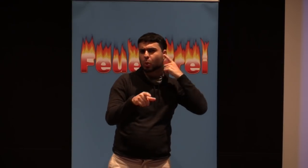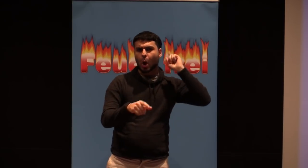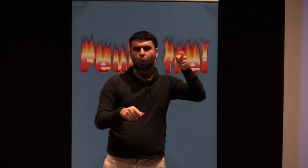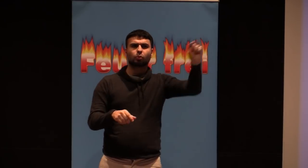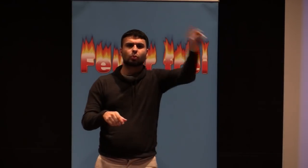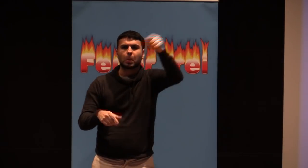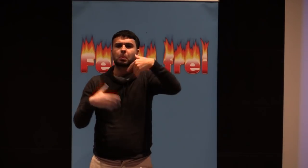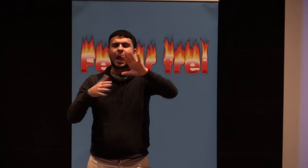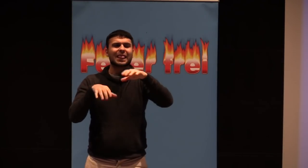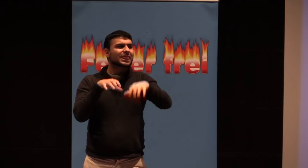Ich glaube, es...